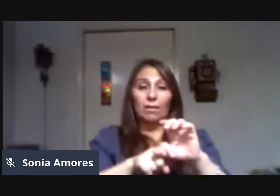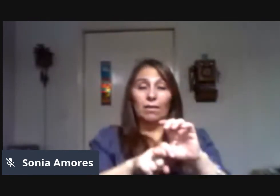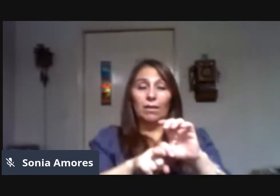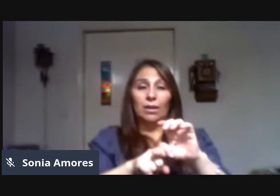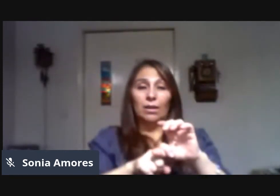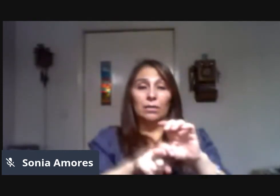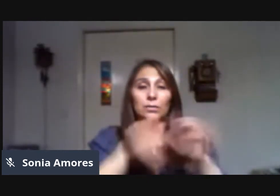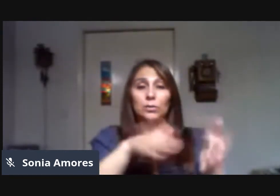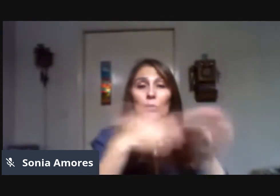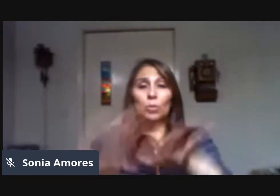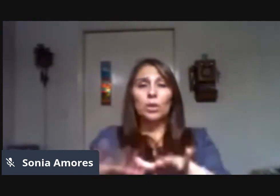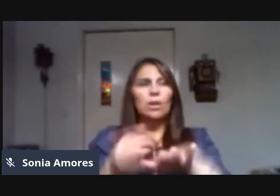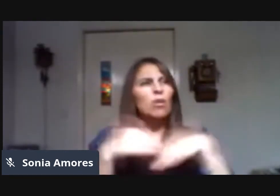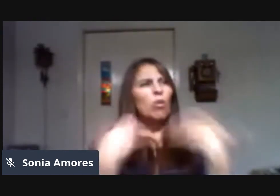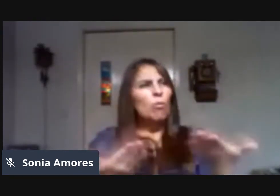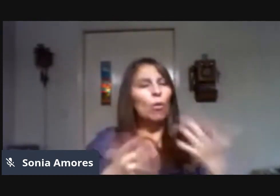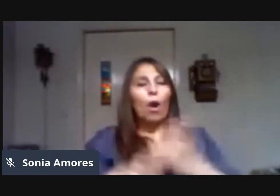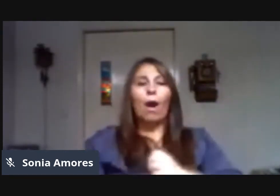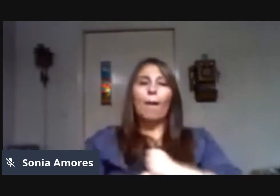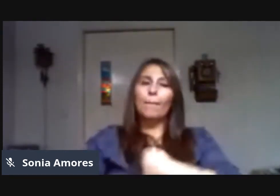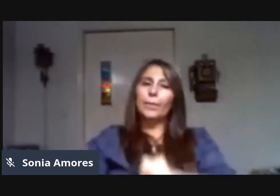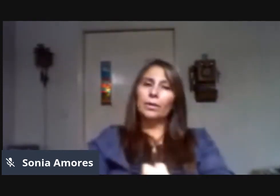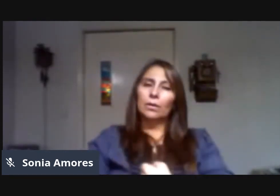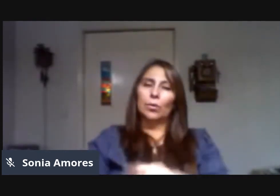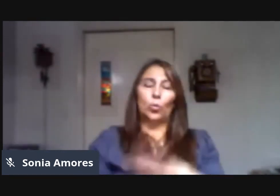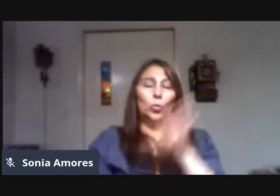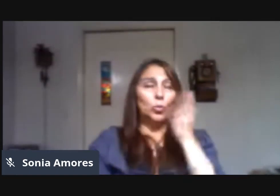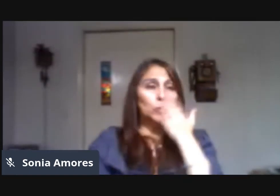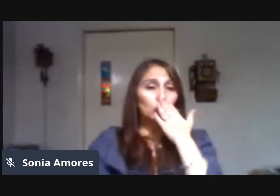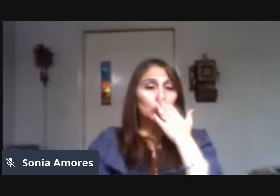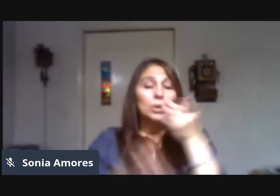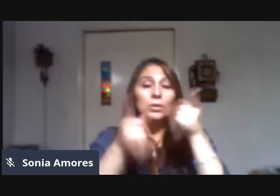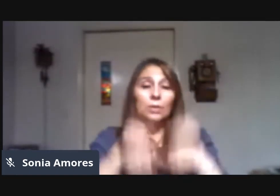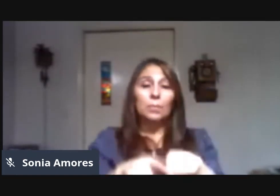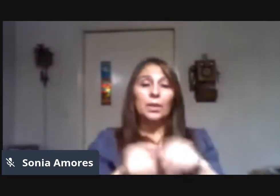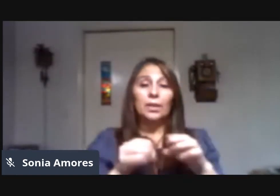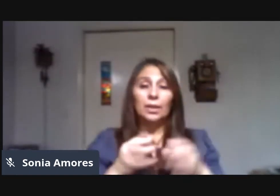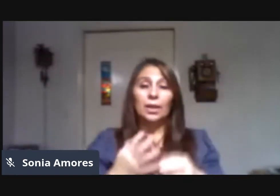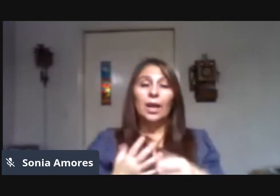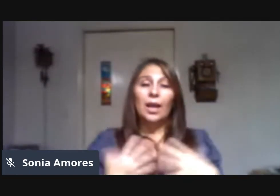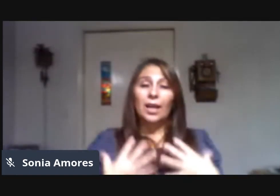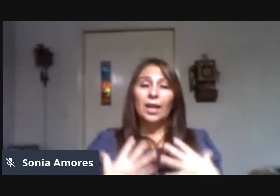dengue, tenemos enfermedades como el cáncer que